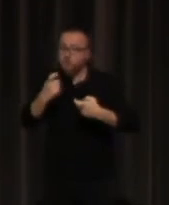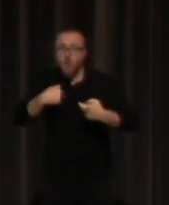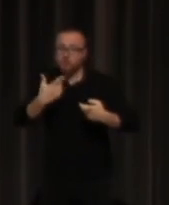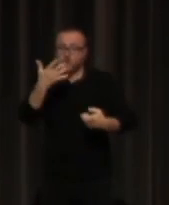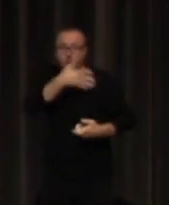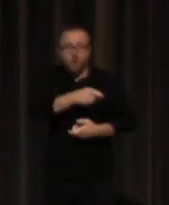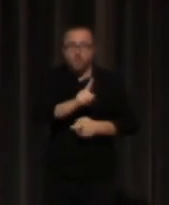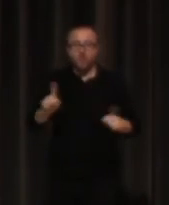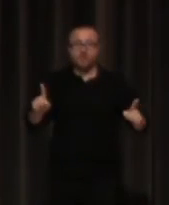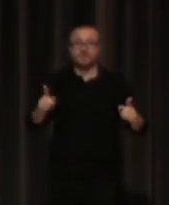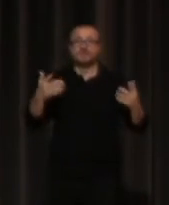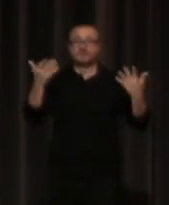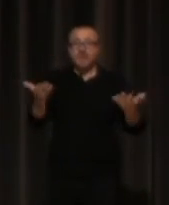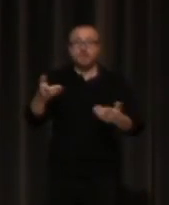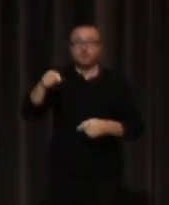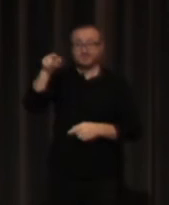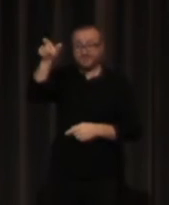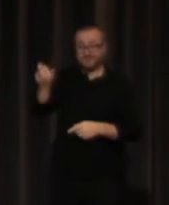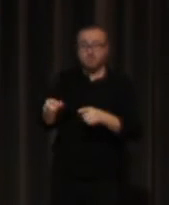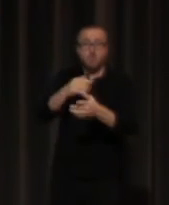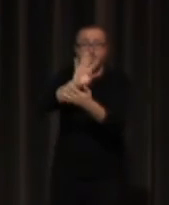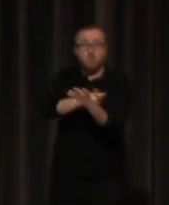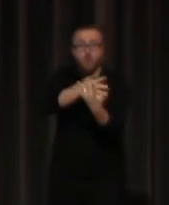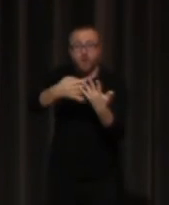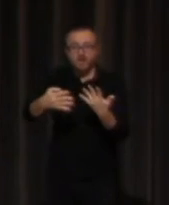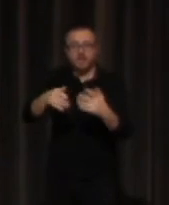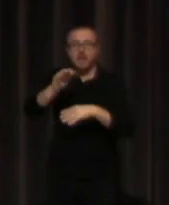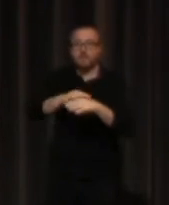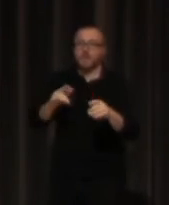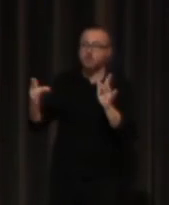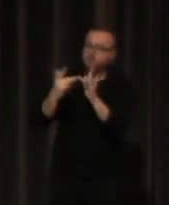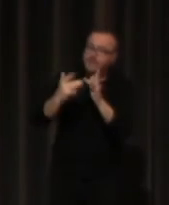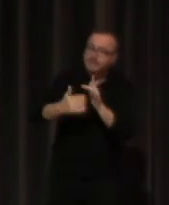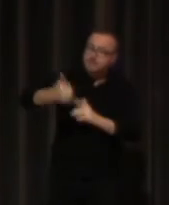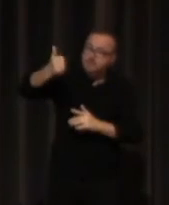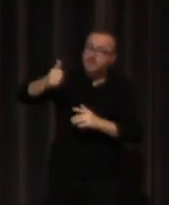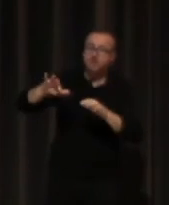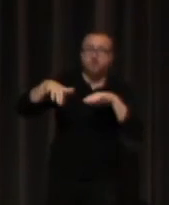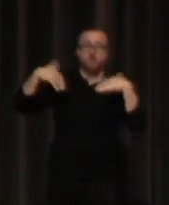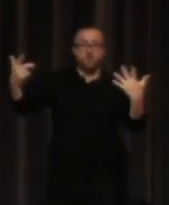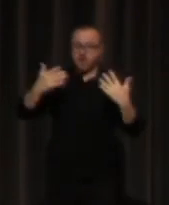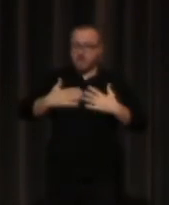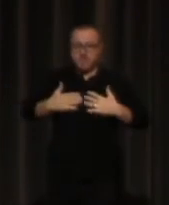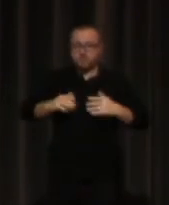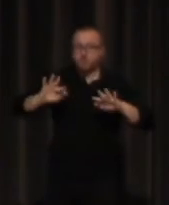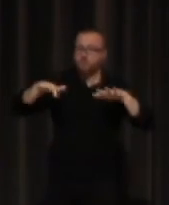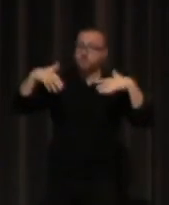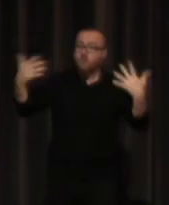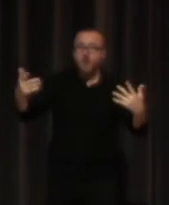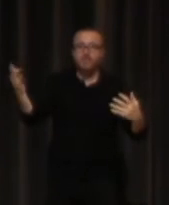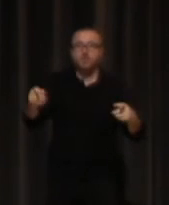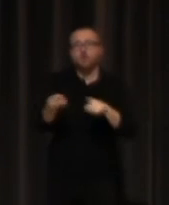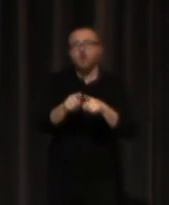poeta, per poder fer aquesta expansió cap enfora, per poder començar a parlar, s'ha de construir una